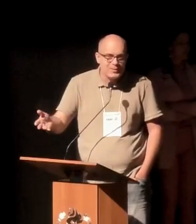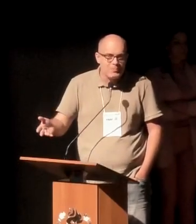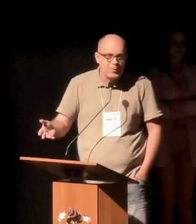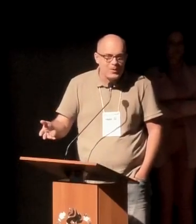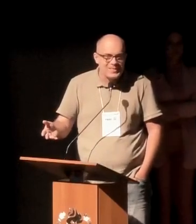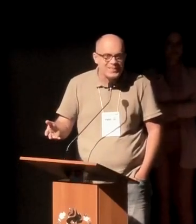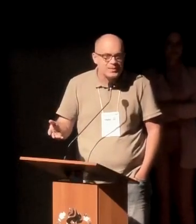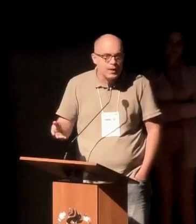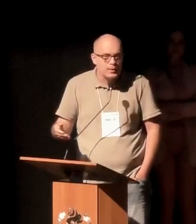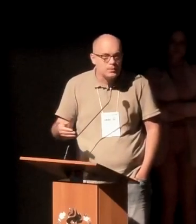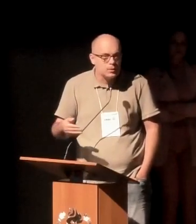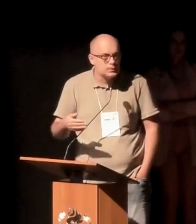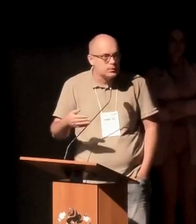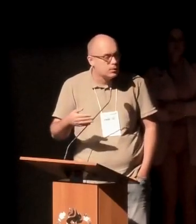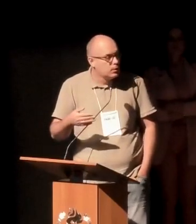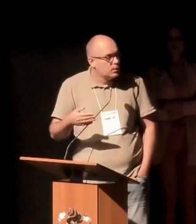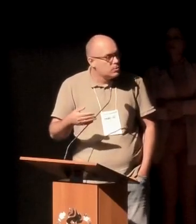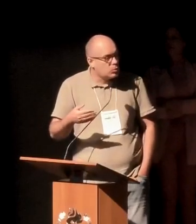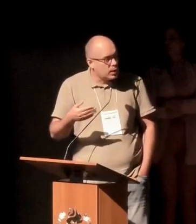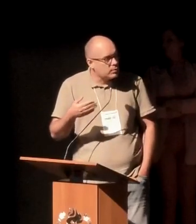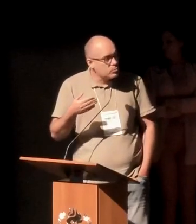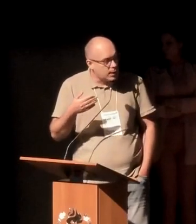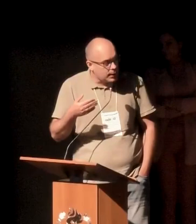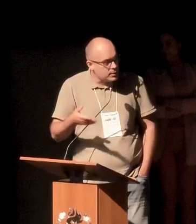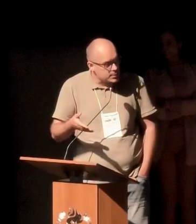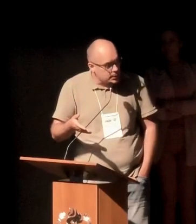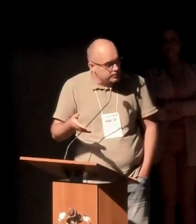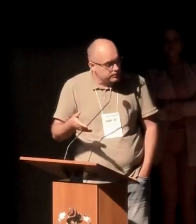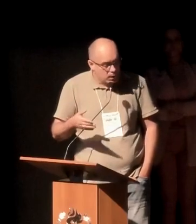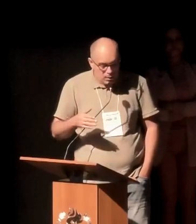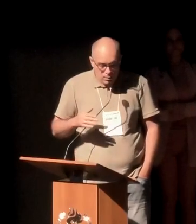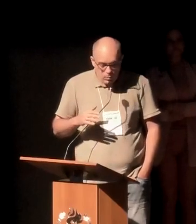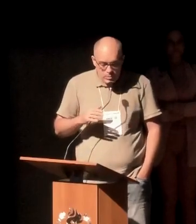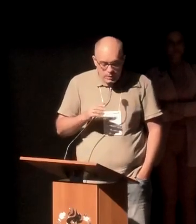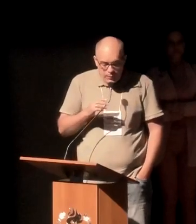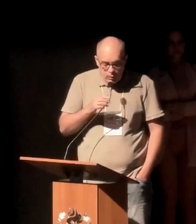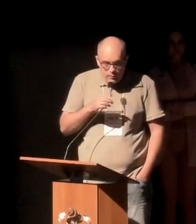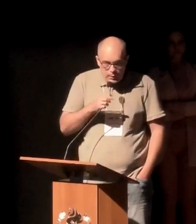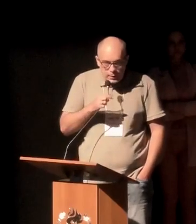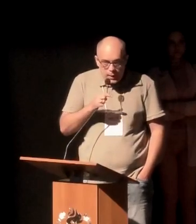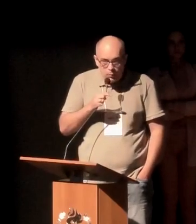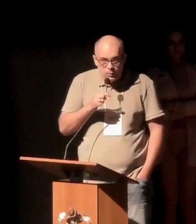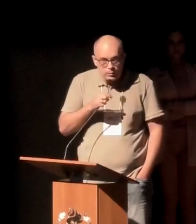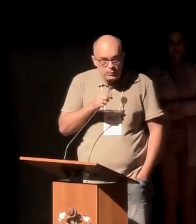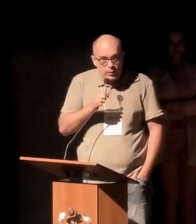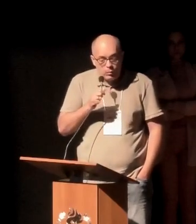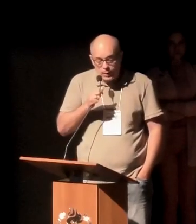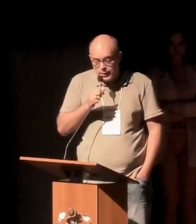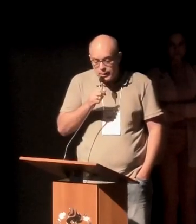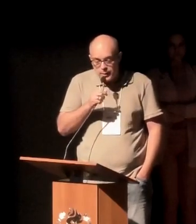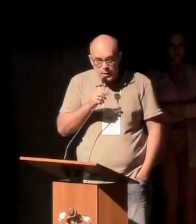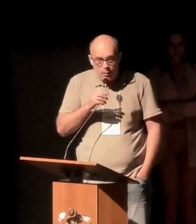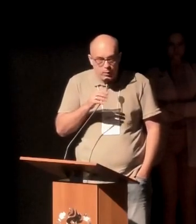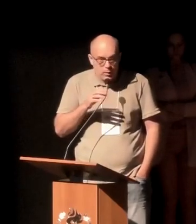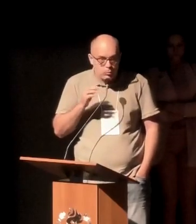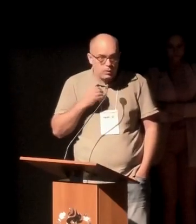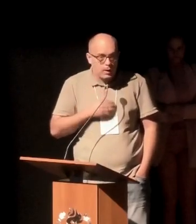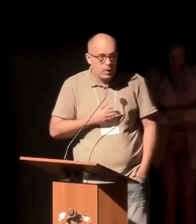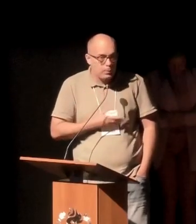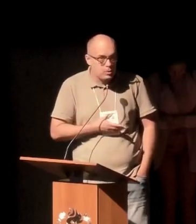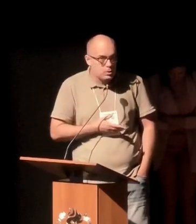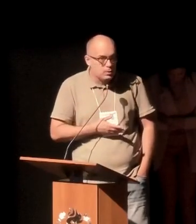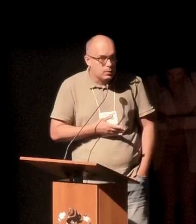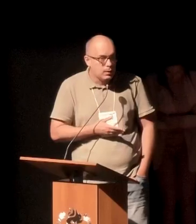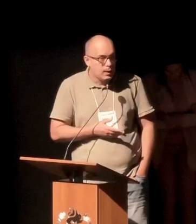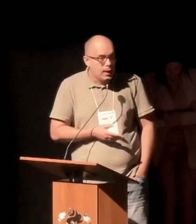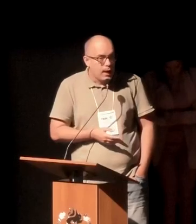uns dois dias aí para conhecer a cidade então assim de coração te agradecer o que você falou é verdade o que você falou aqui e eu